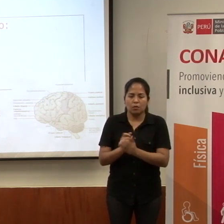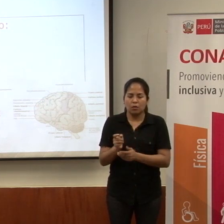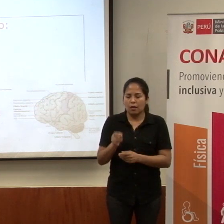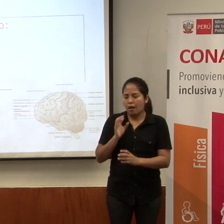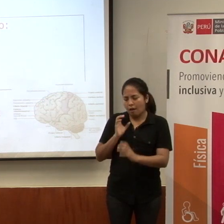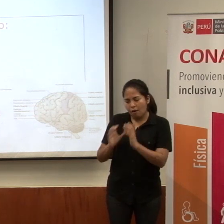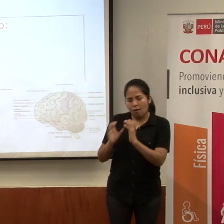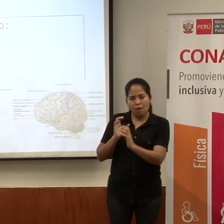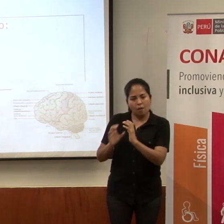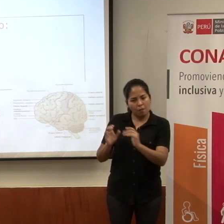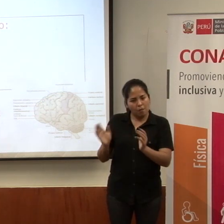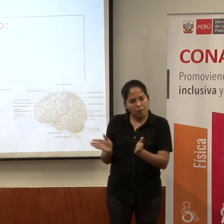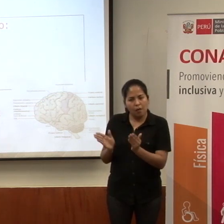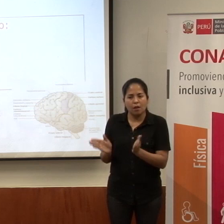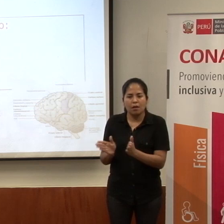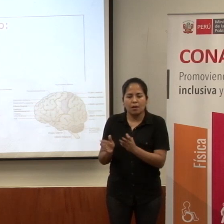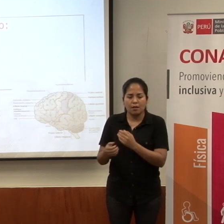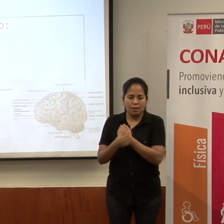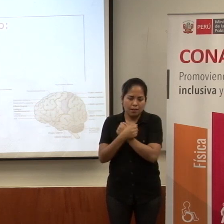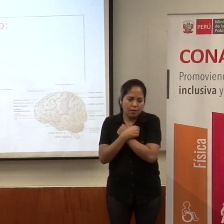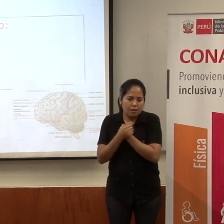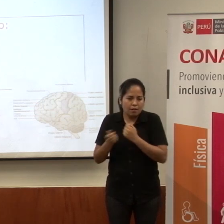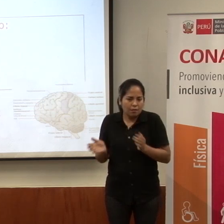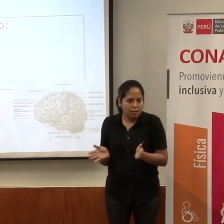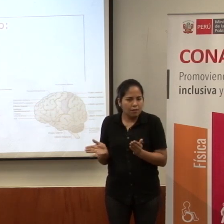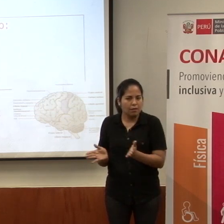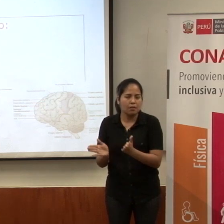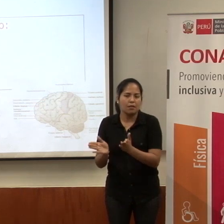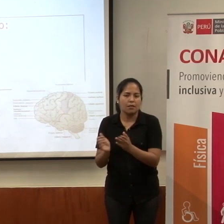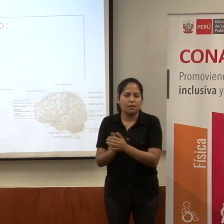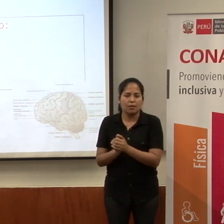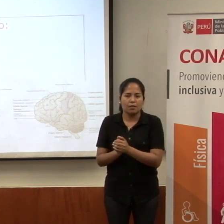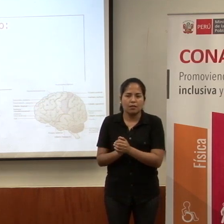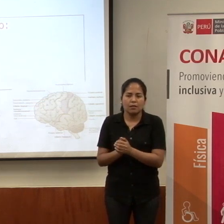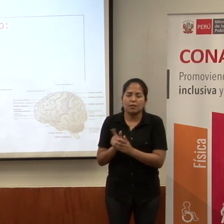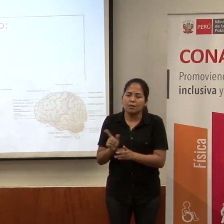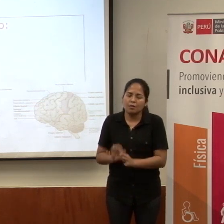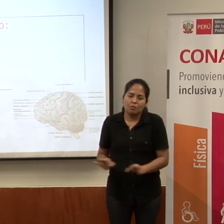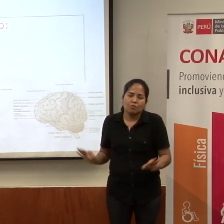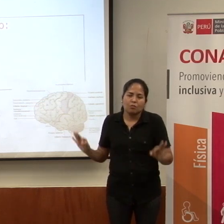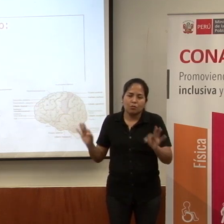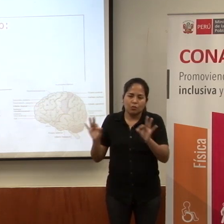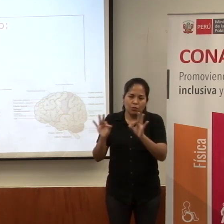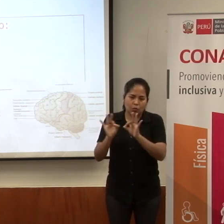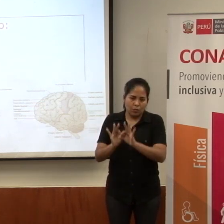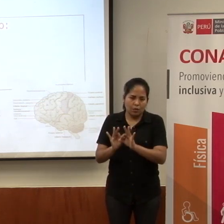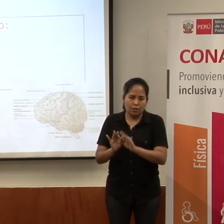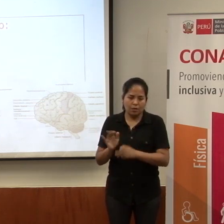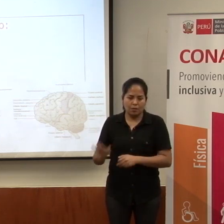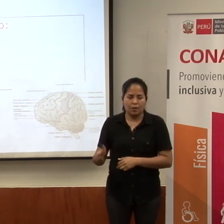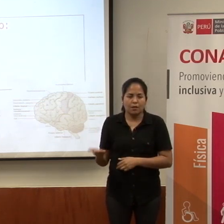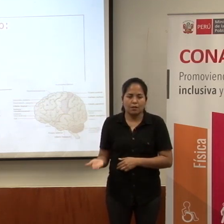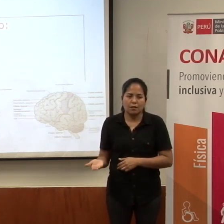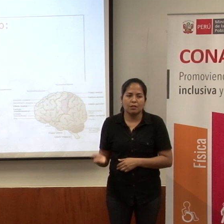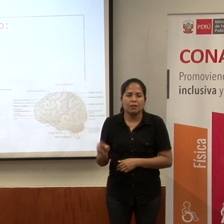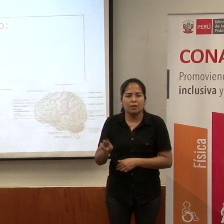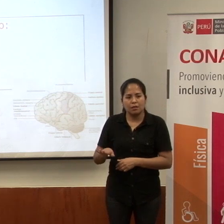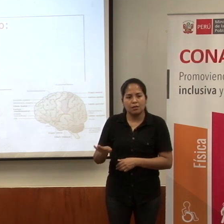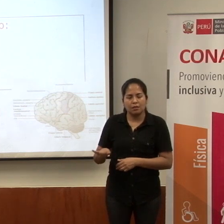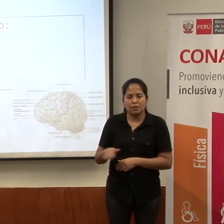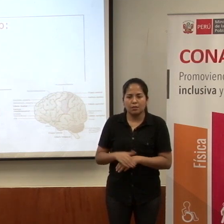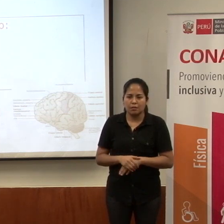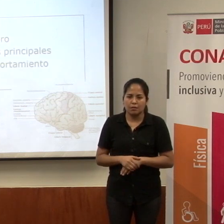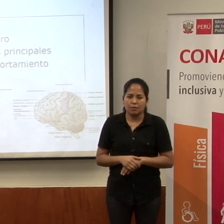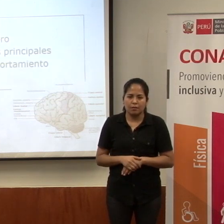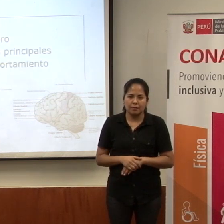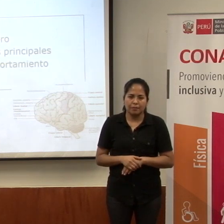niño y el afecto, que es la amalgama de todo esto, son los elementos más importantes para